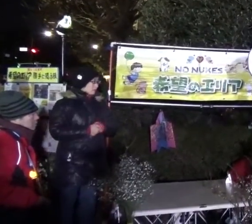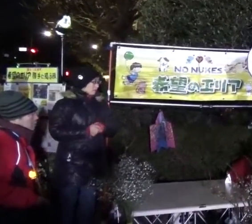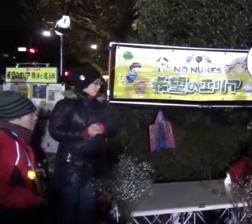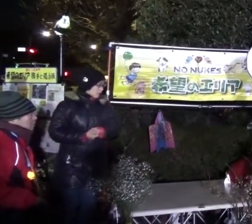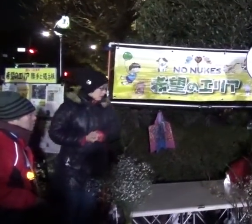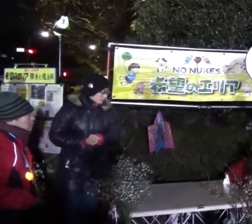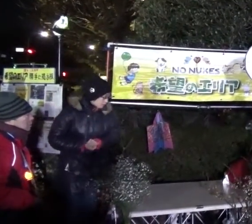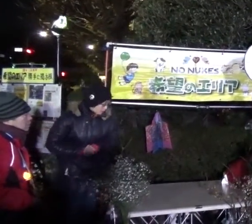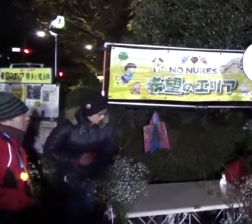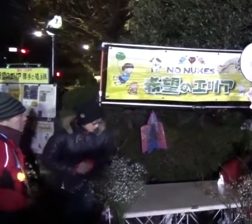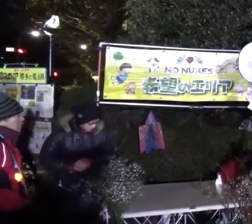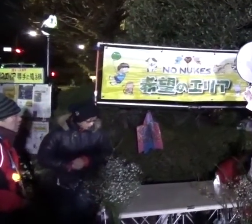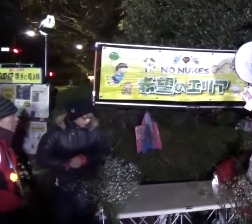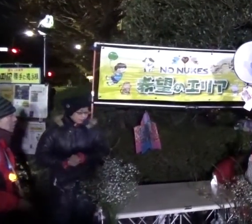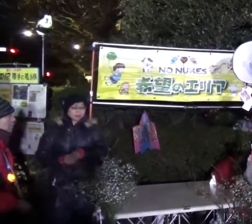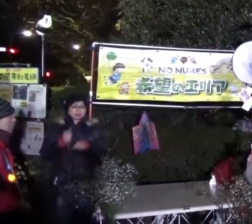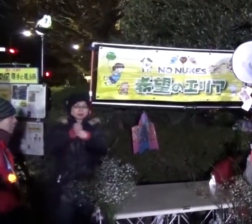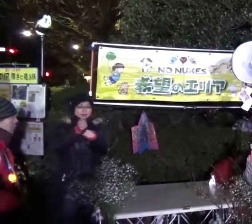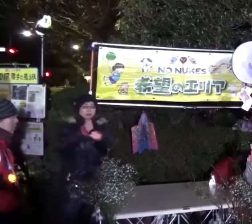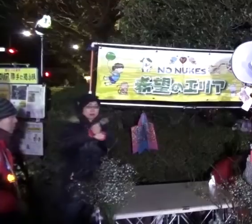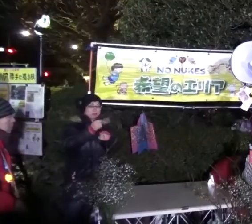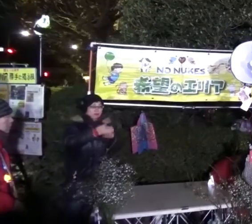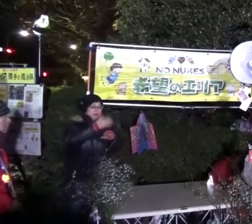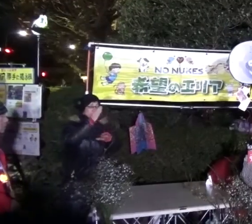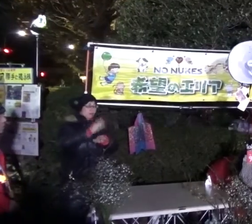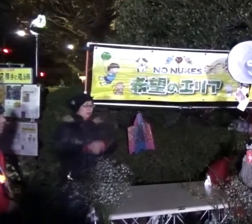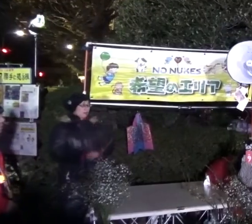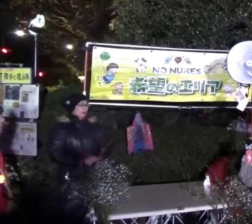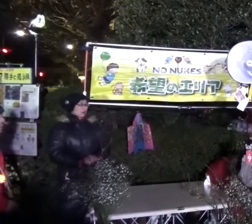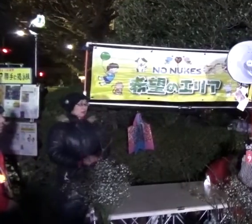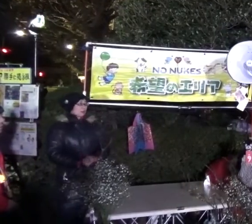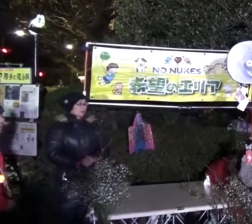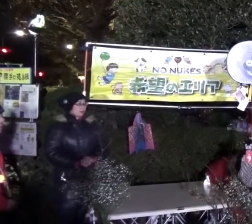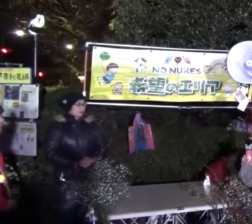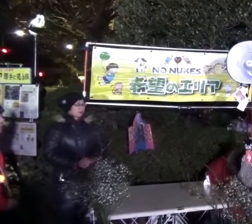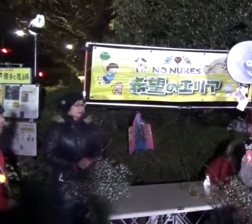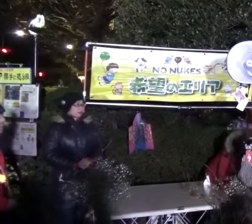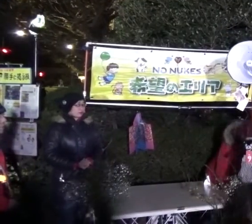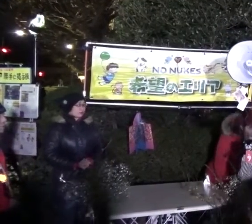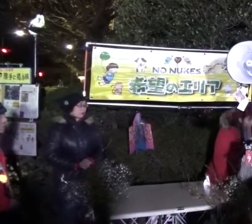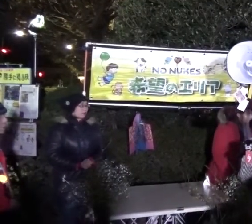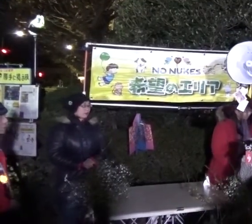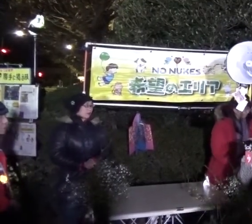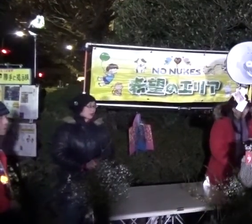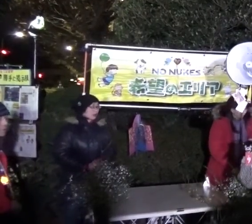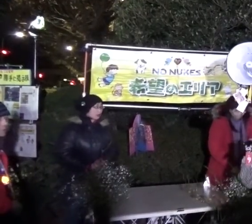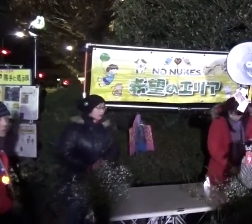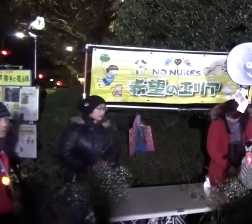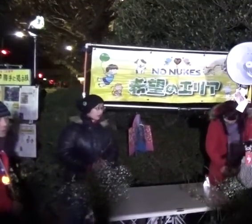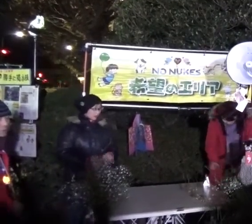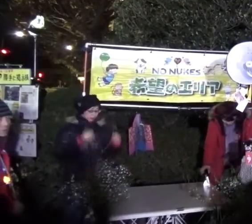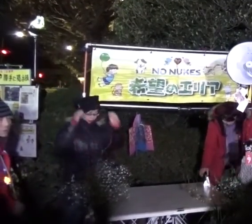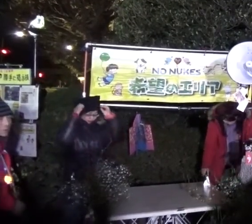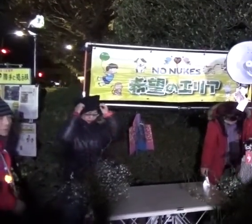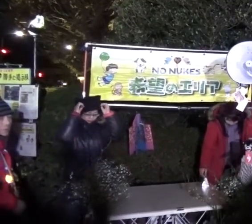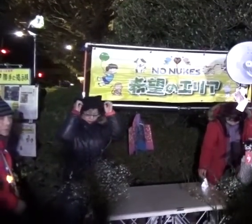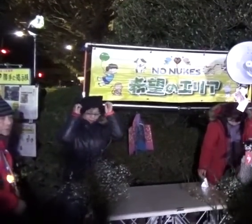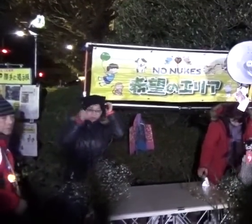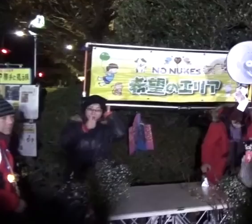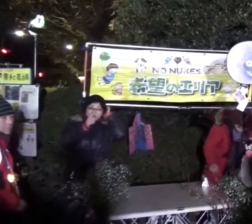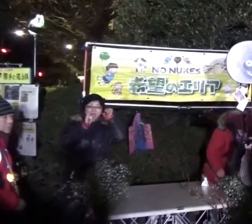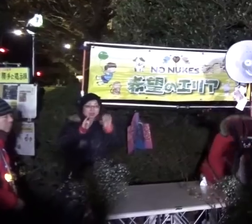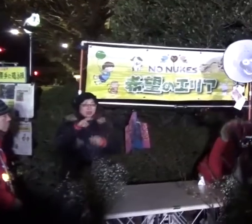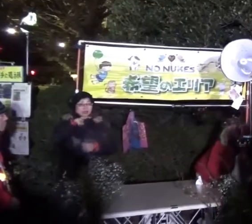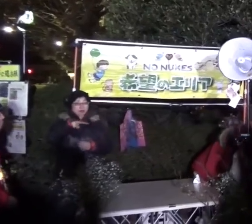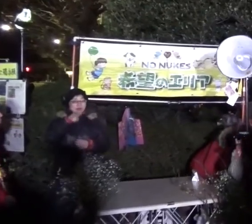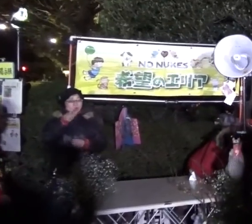い、皆さん本当にお疲れ様でございます。今日は、台湾のお話と歌を、やりたいと思います。台